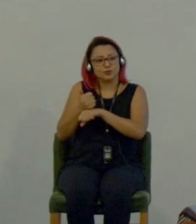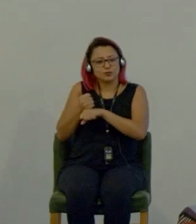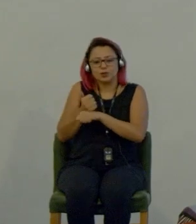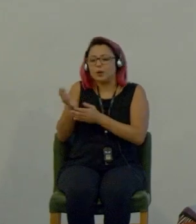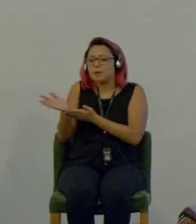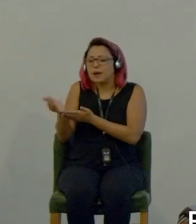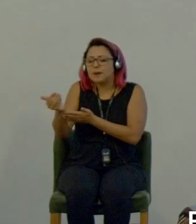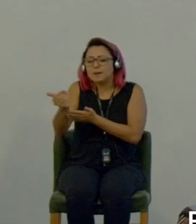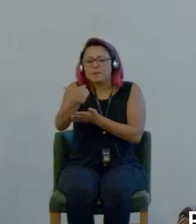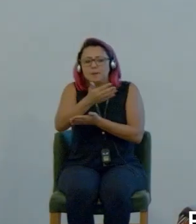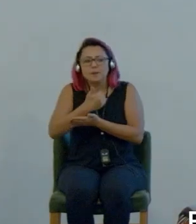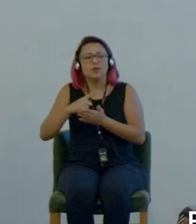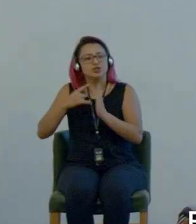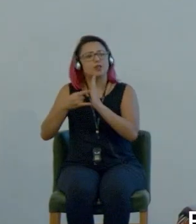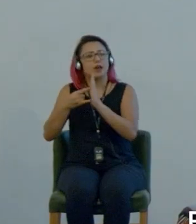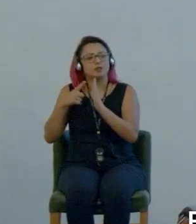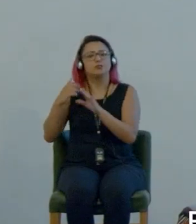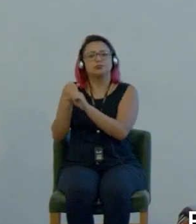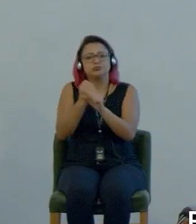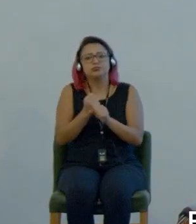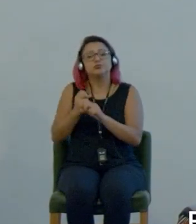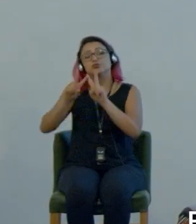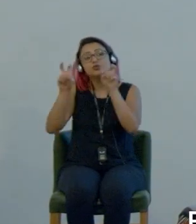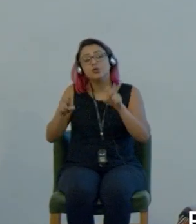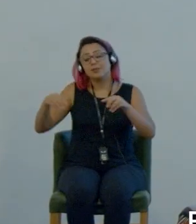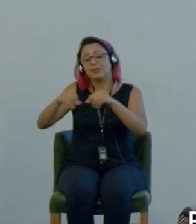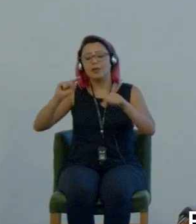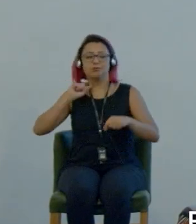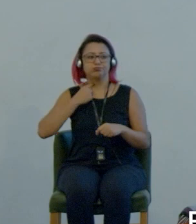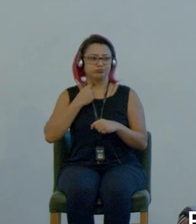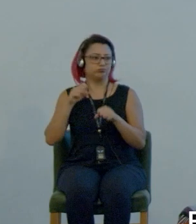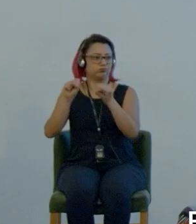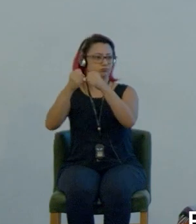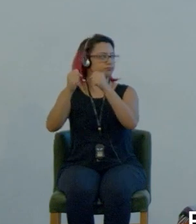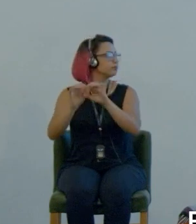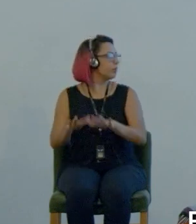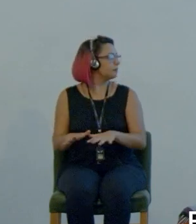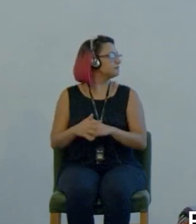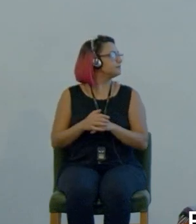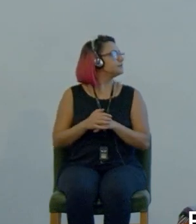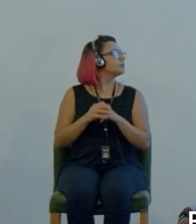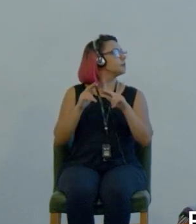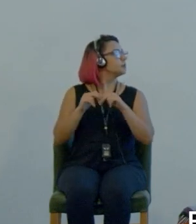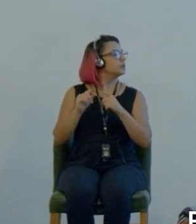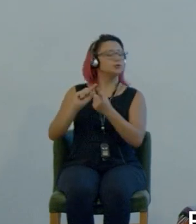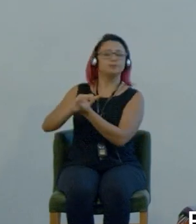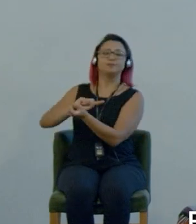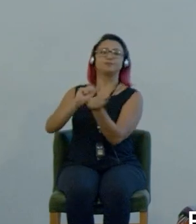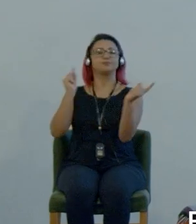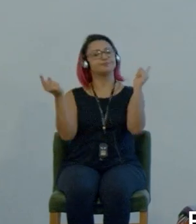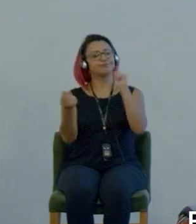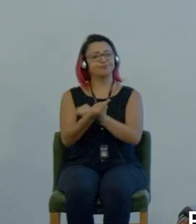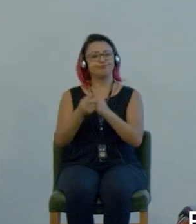pollués. Et donc, cette première lentille de retournement, c'est la